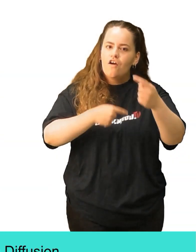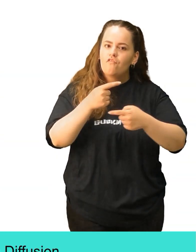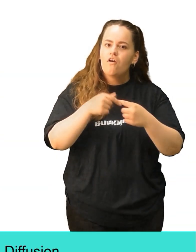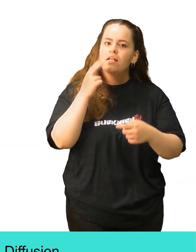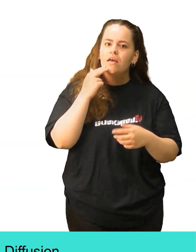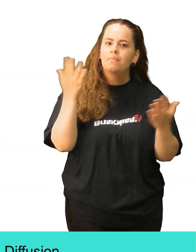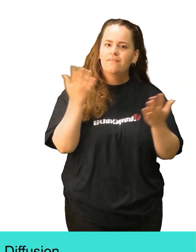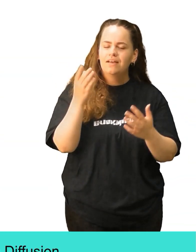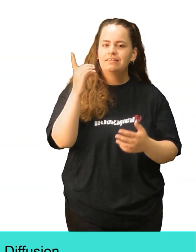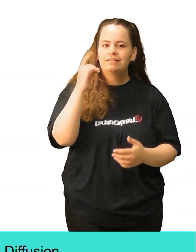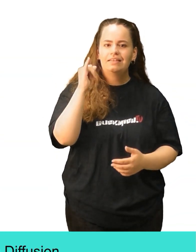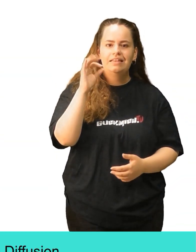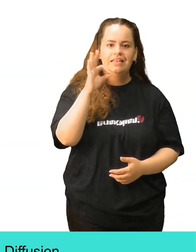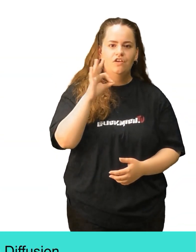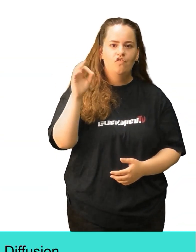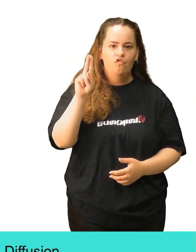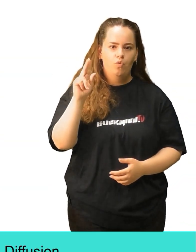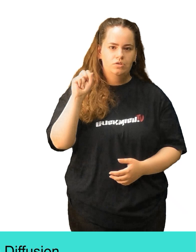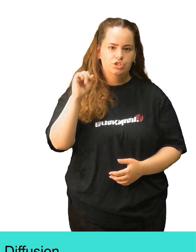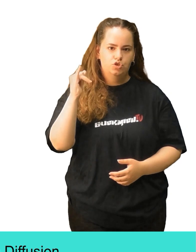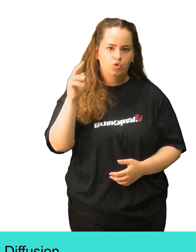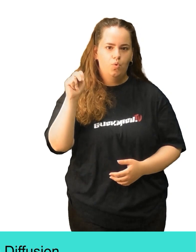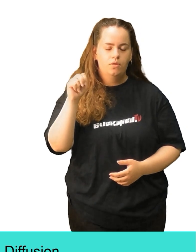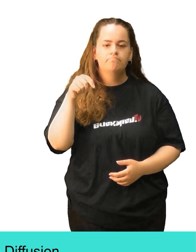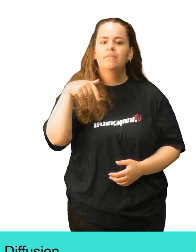Diesen Vorgang nennt man Diffusion.